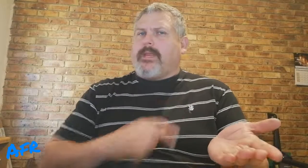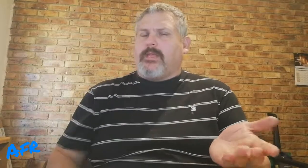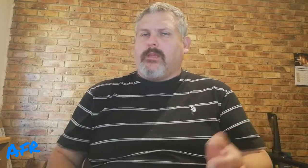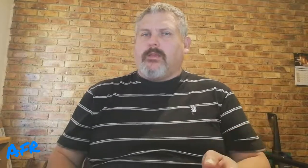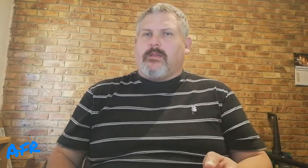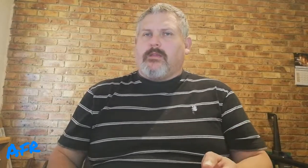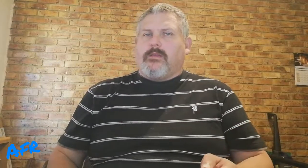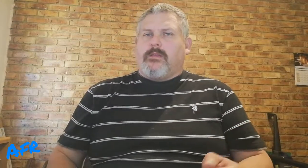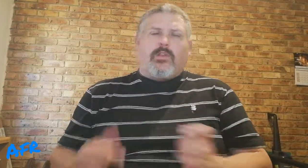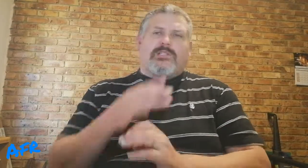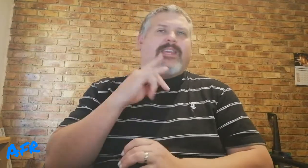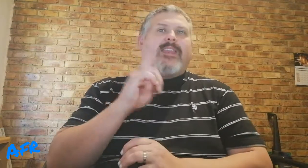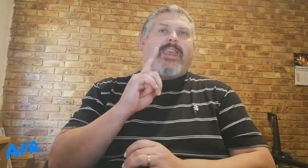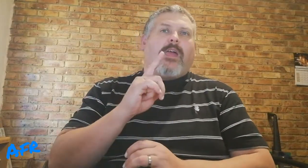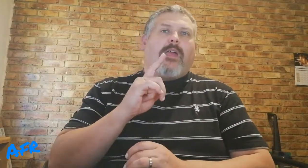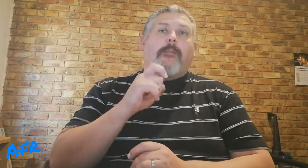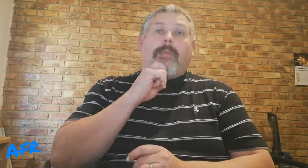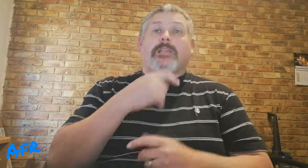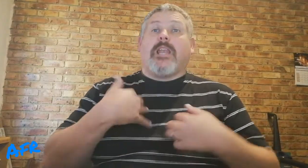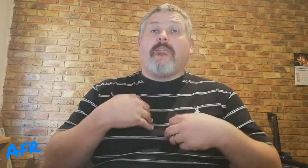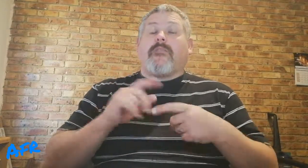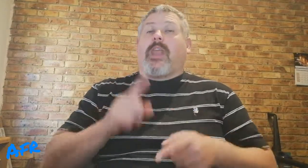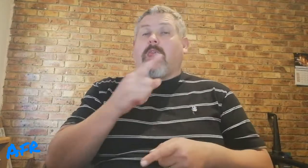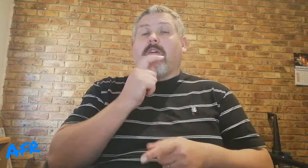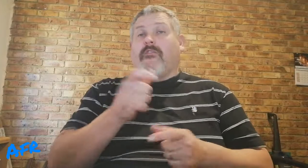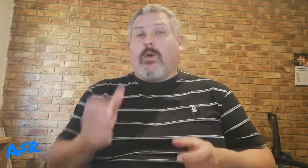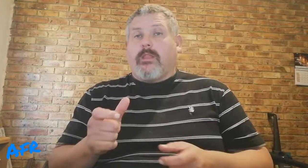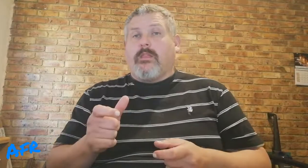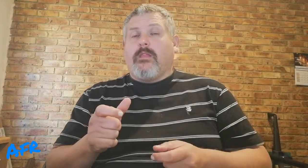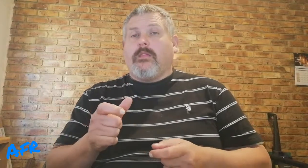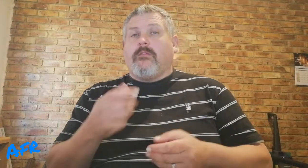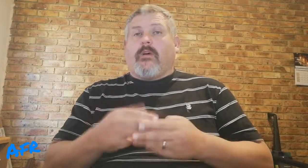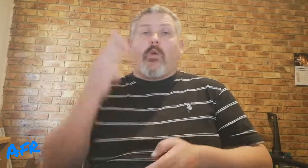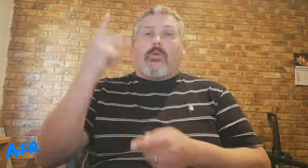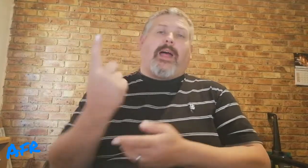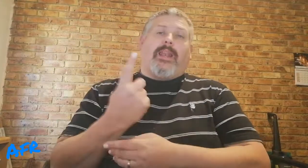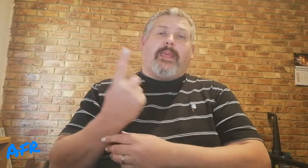nie, dus sê, nee, mens lewe van elke woord van God alleen.